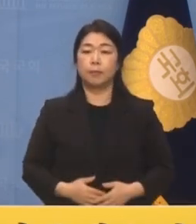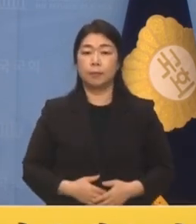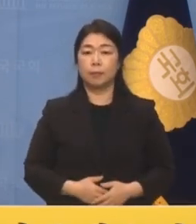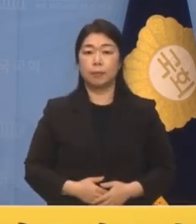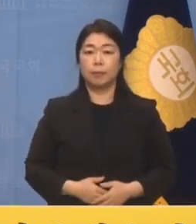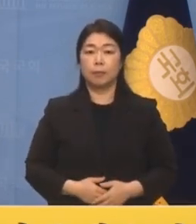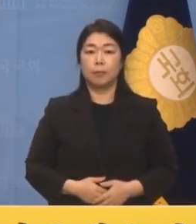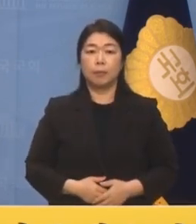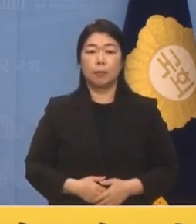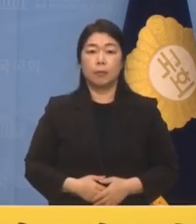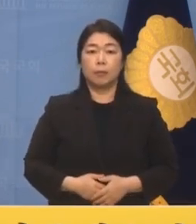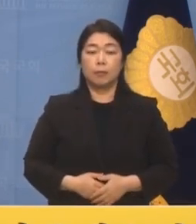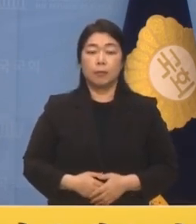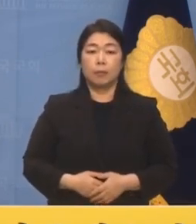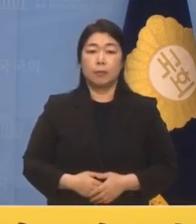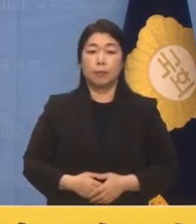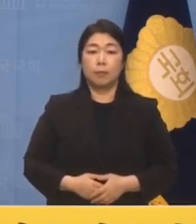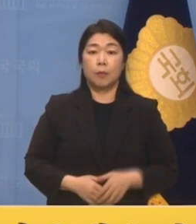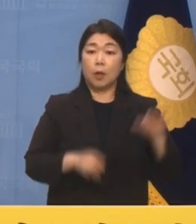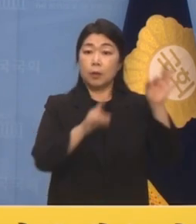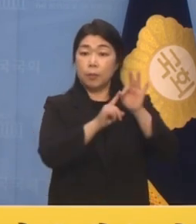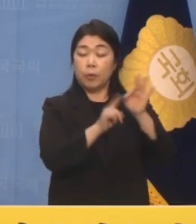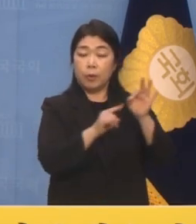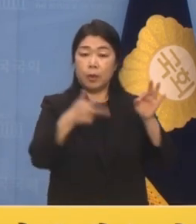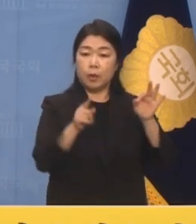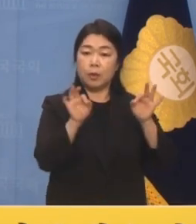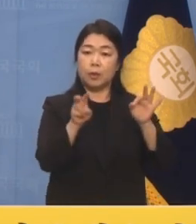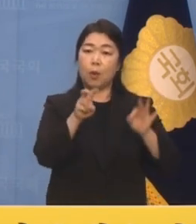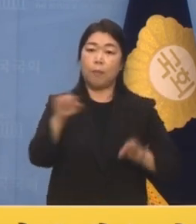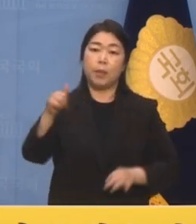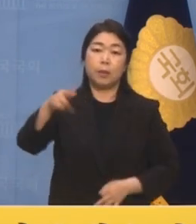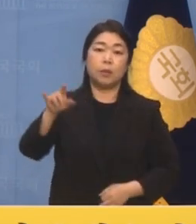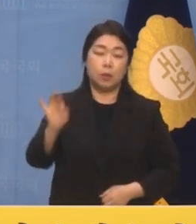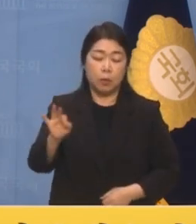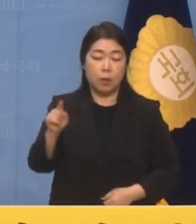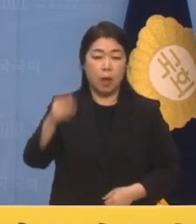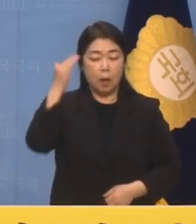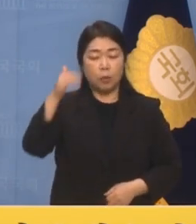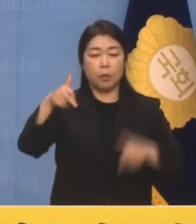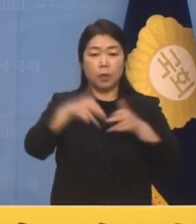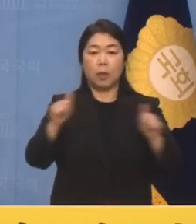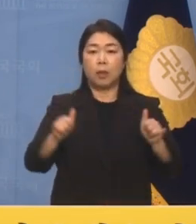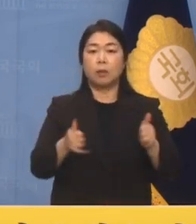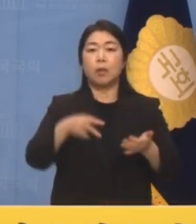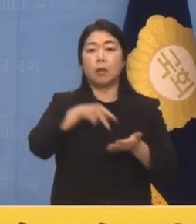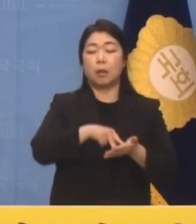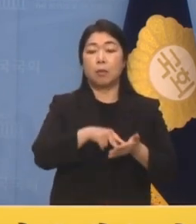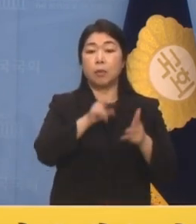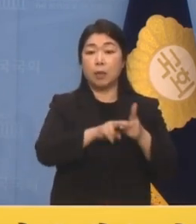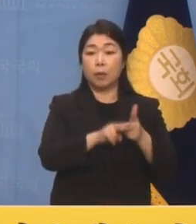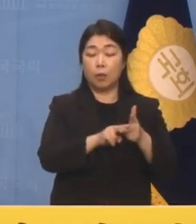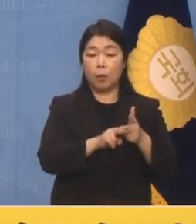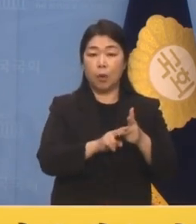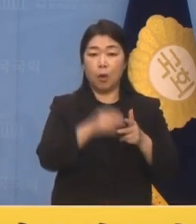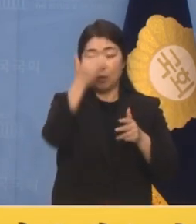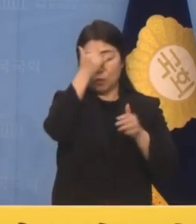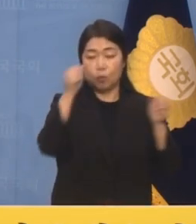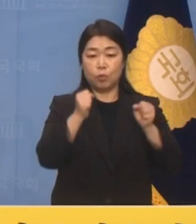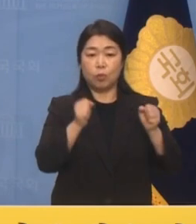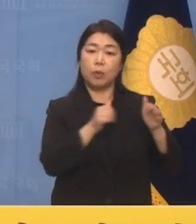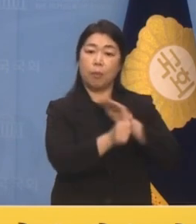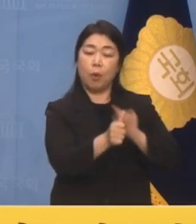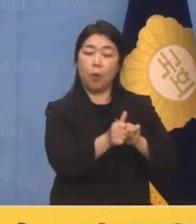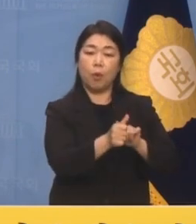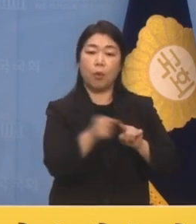부탁드리겠습니다. 비례 10번 정미정 후보는 한국장애인 자립센터 총연합회 충북 대표와 음성장애인